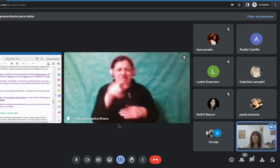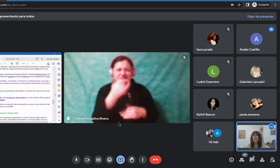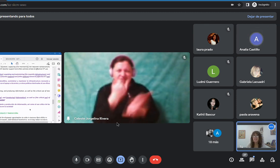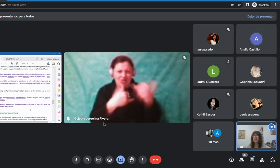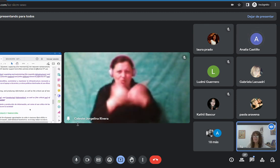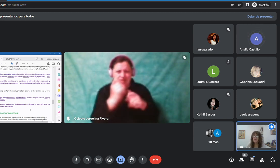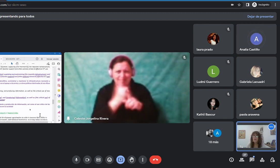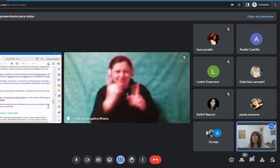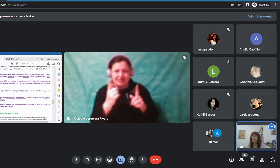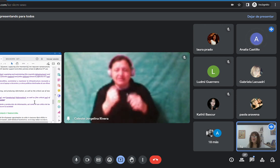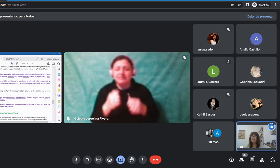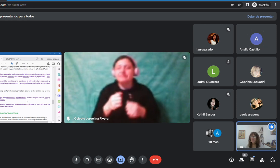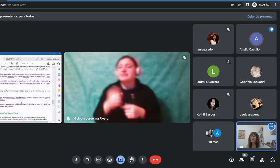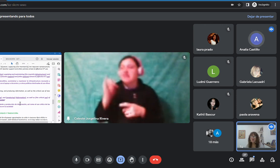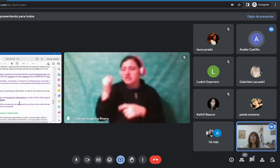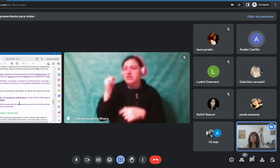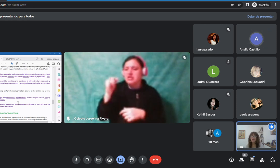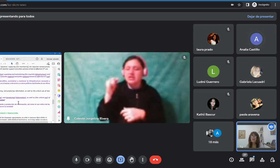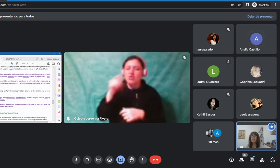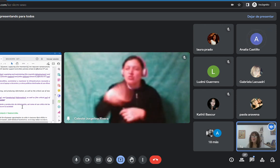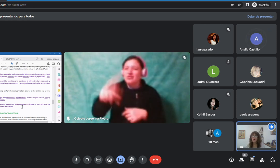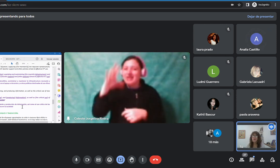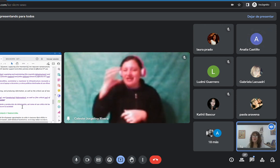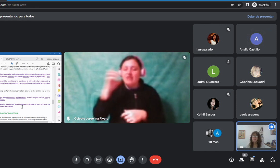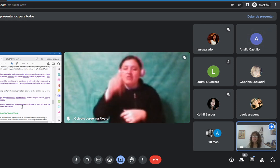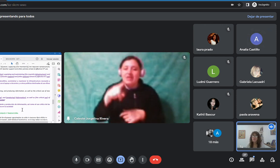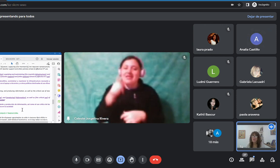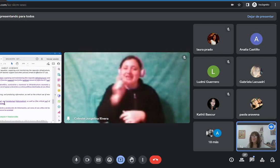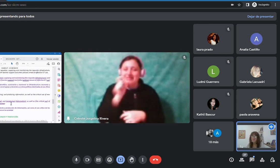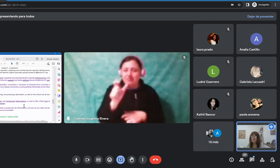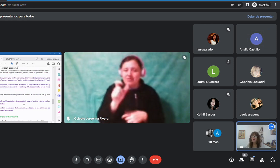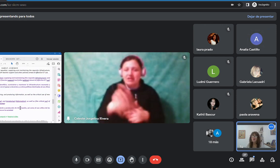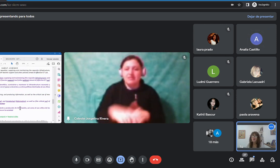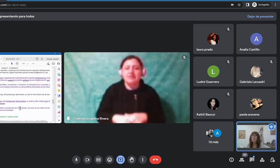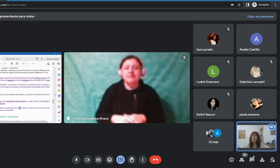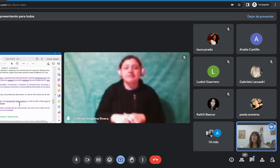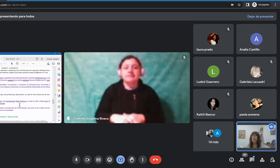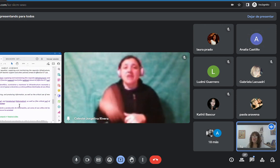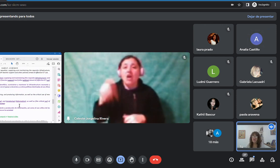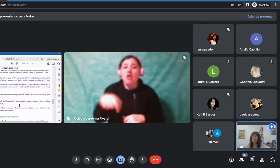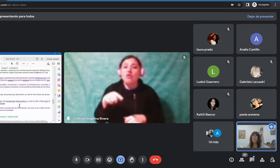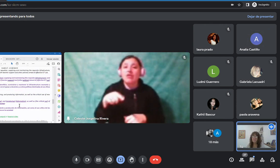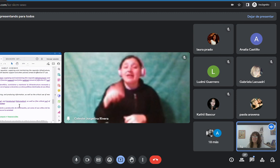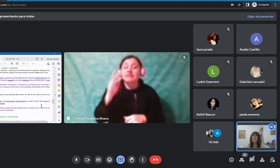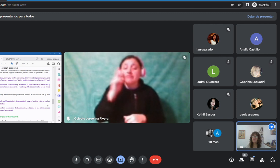¿sí? Bien, yo acá, por ejemplo, lo puse como